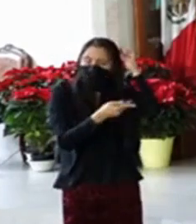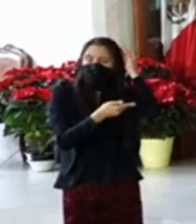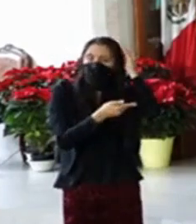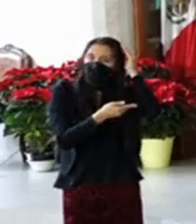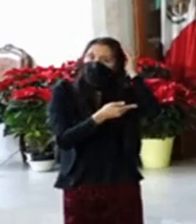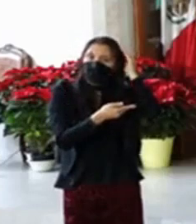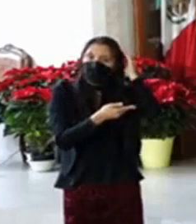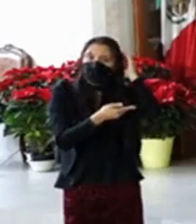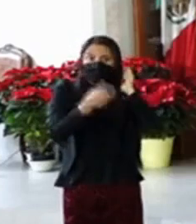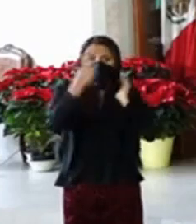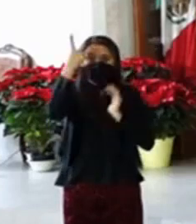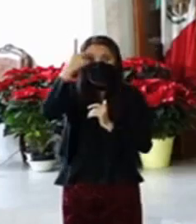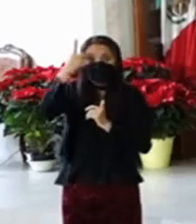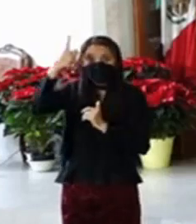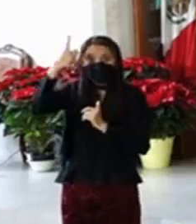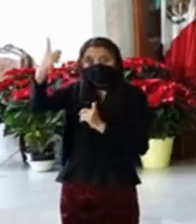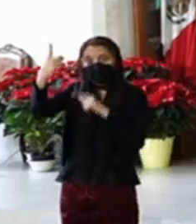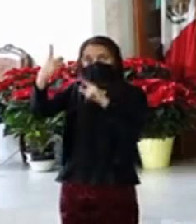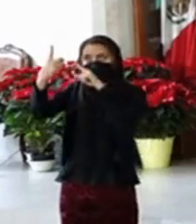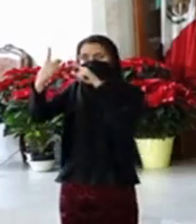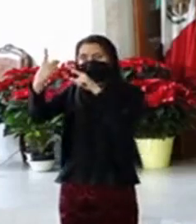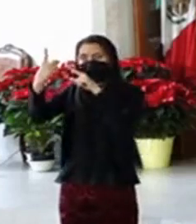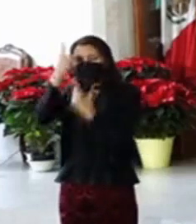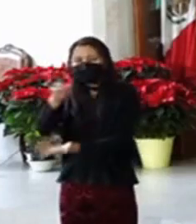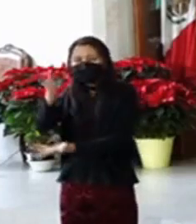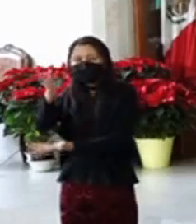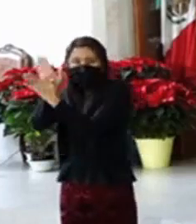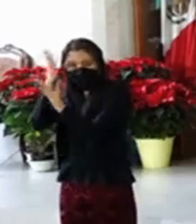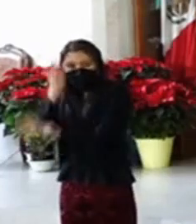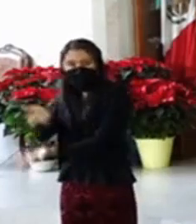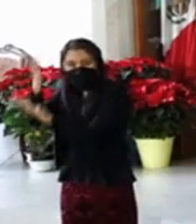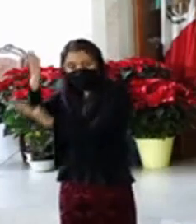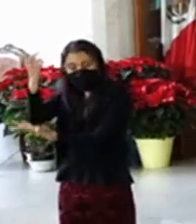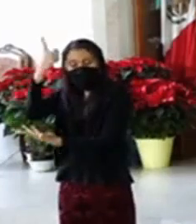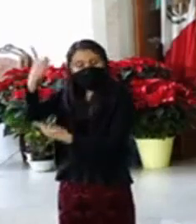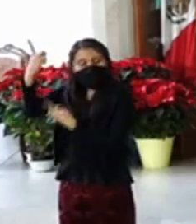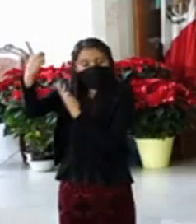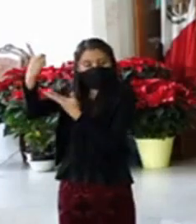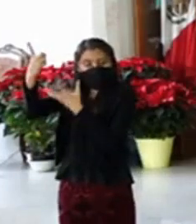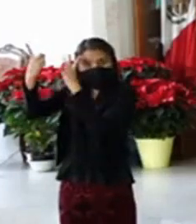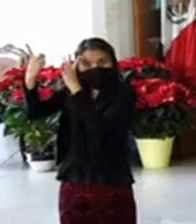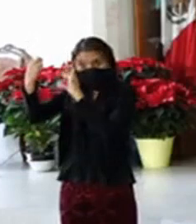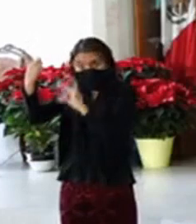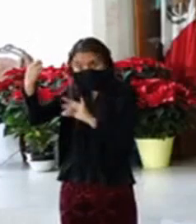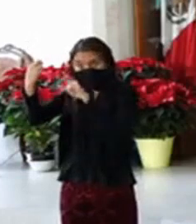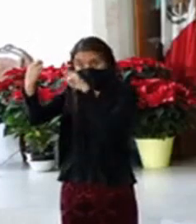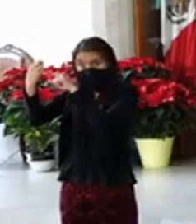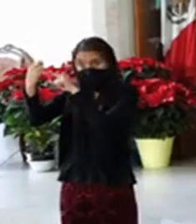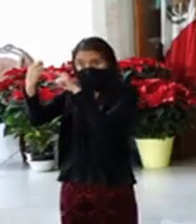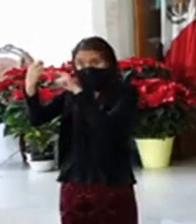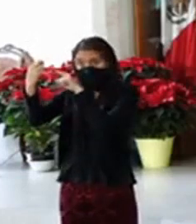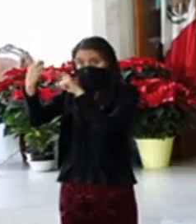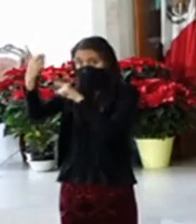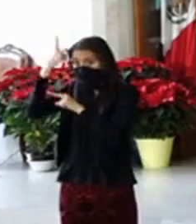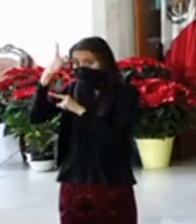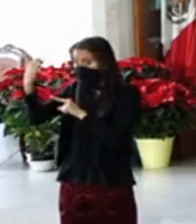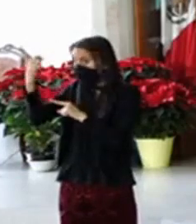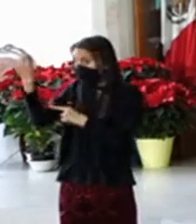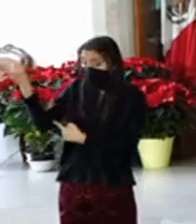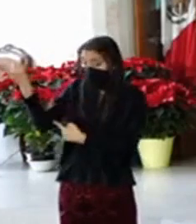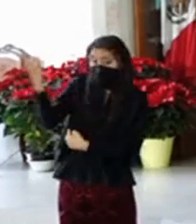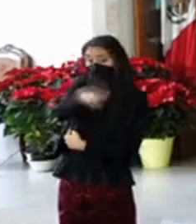que nuestro Señor Jesucristo, alabado sea su nombre siempre, fue declarado Hijo de